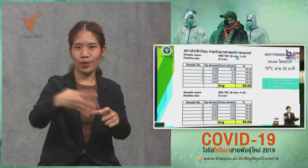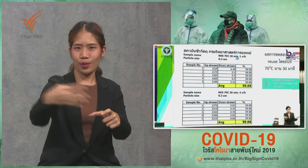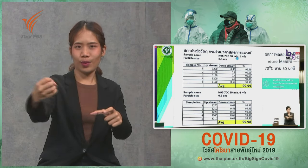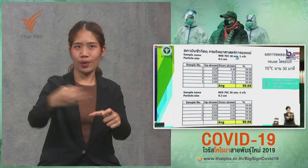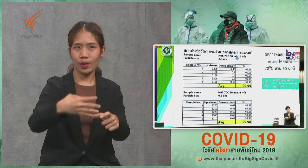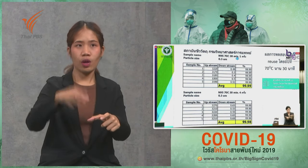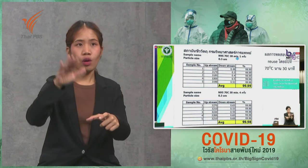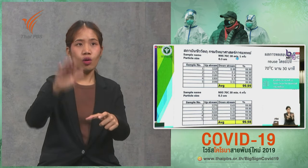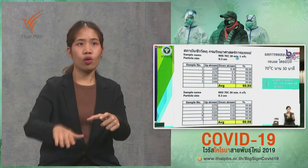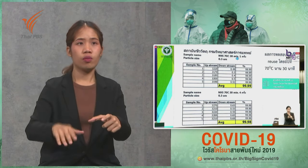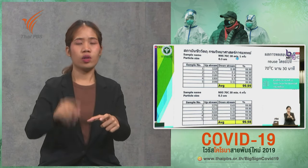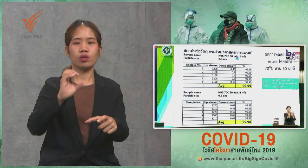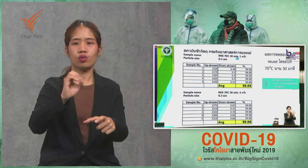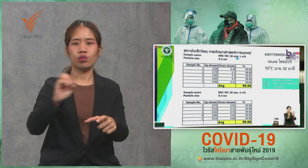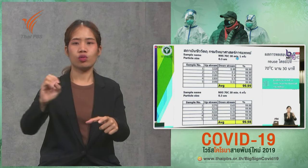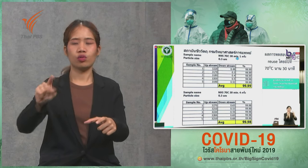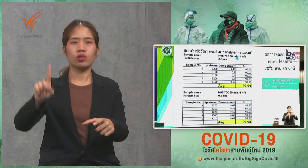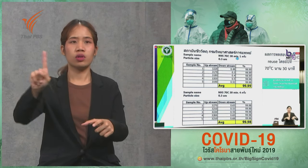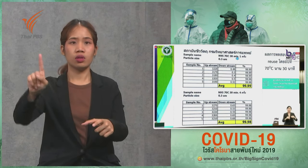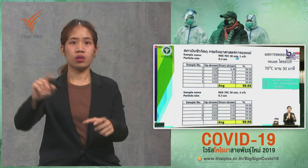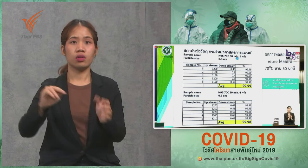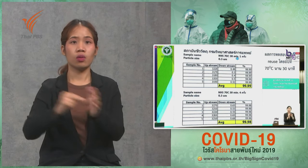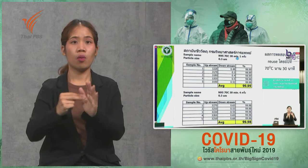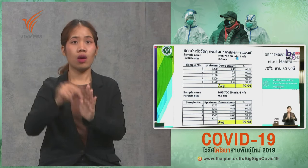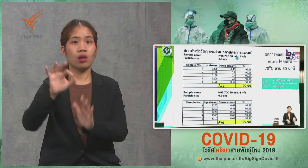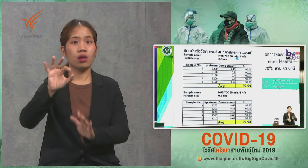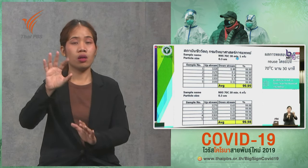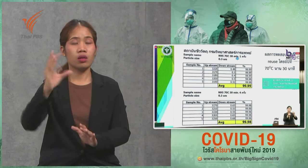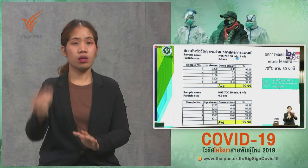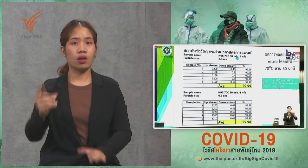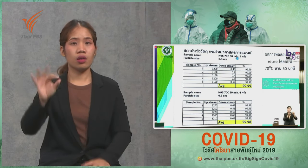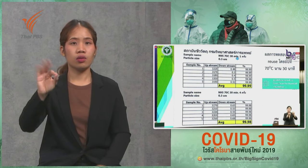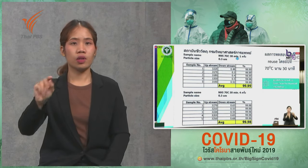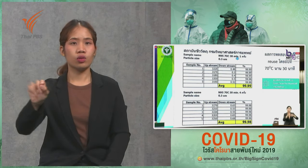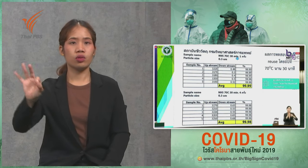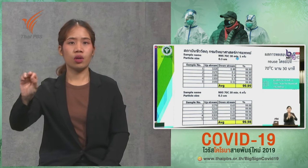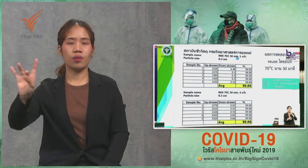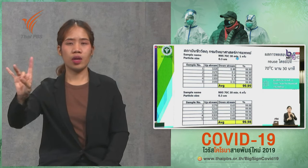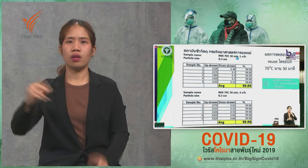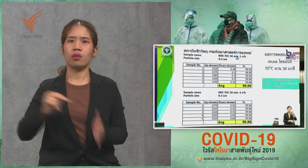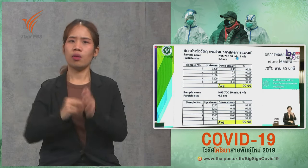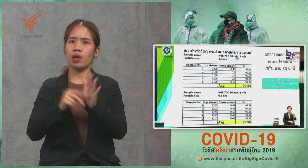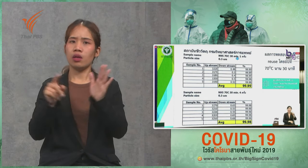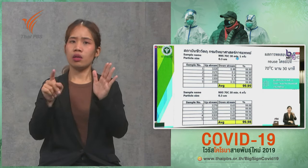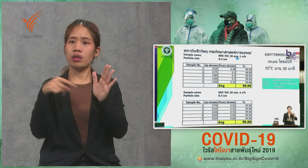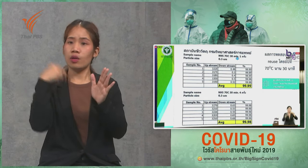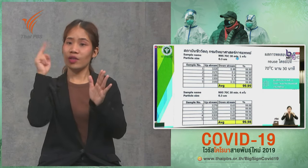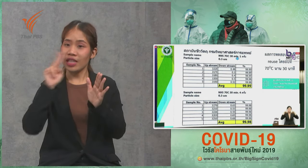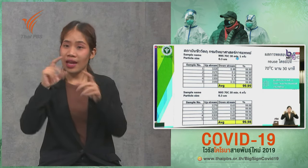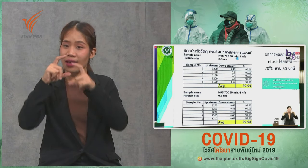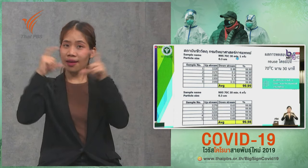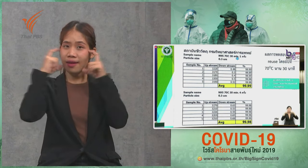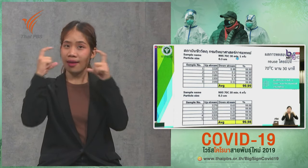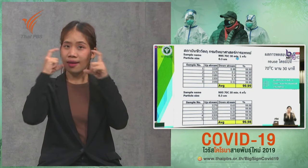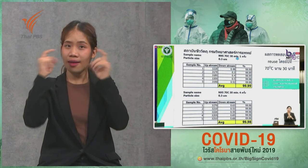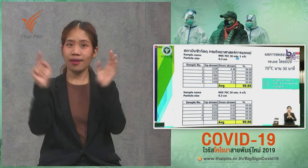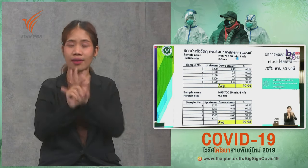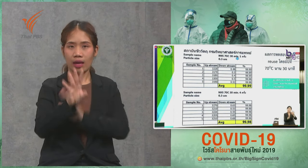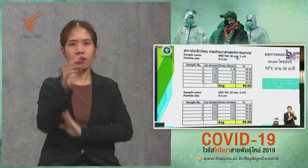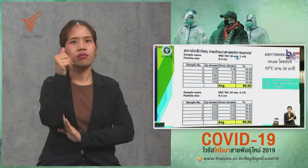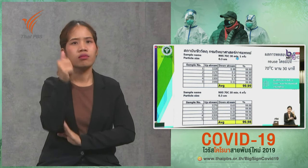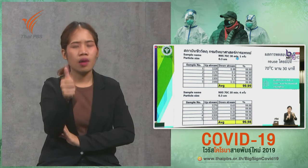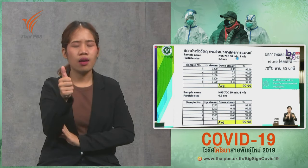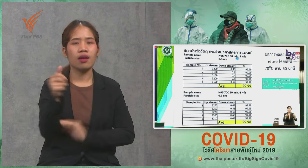ก็คืออยู่ที่ 99.98 แปลว่าการใช้4ครั้งเนี่ยยังใช้ได้แต่ก็สิ่งที่ต้องทำอีกอย่างก็เ